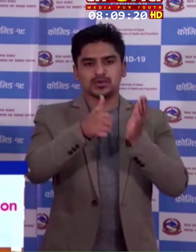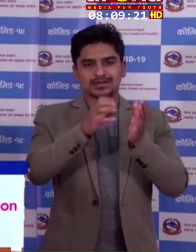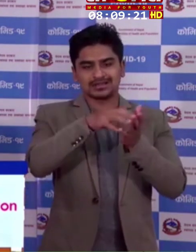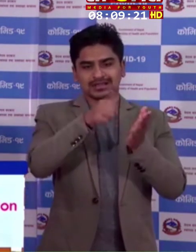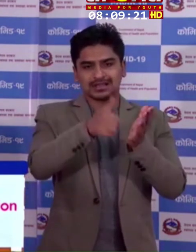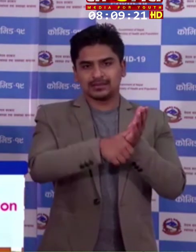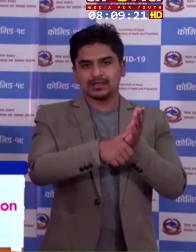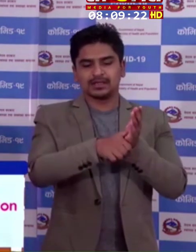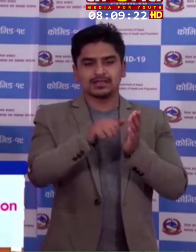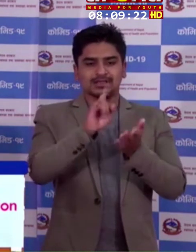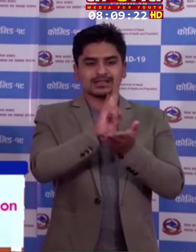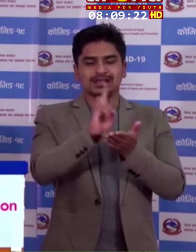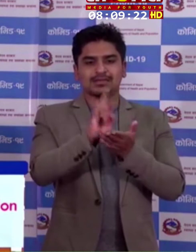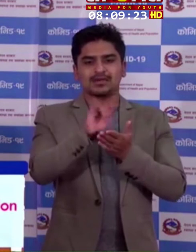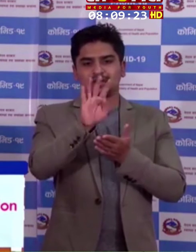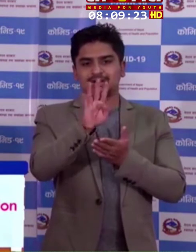झापाको 4 पुरुष हुनुहुन्छ।